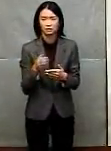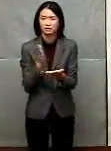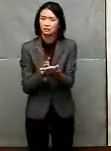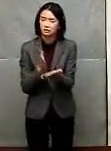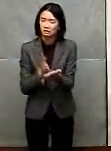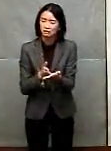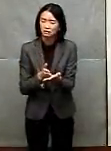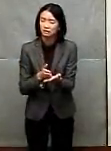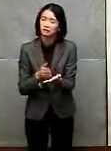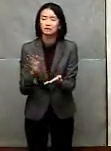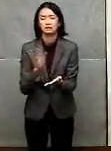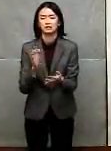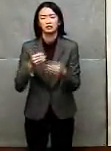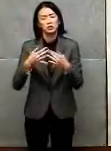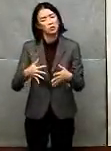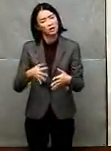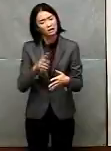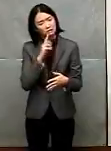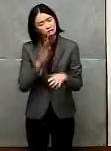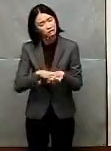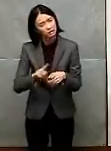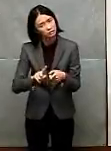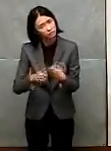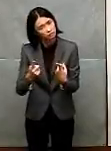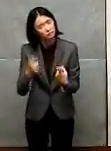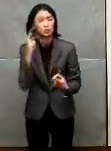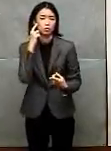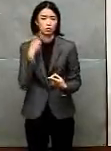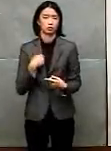、条件というのは当たらないかなと思っているんですけど、